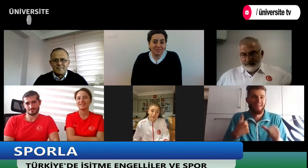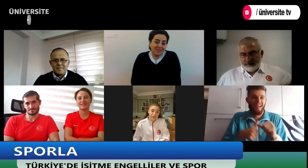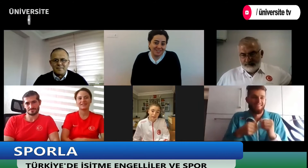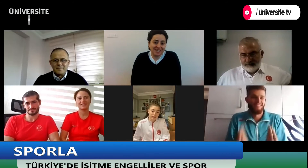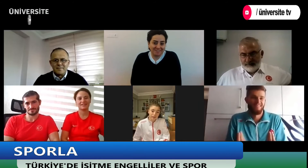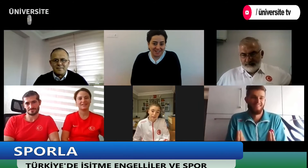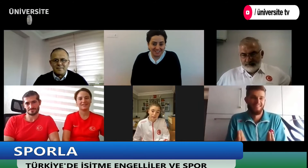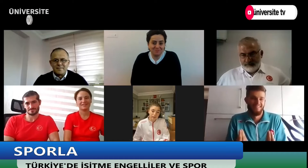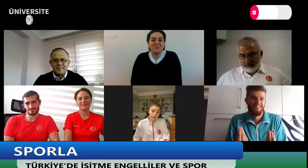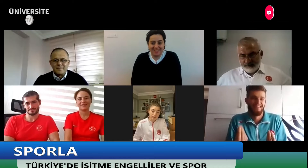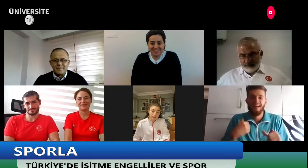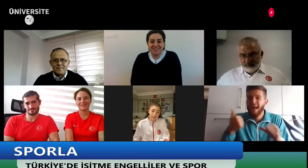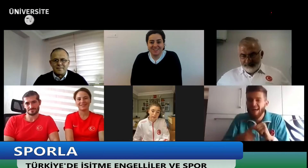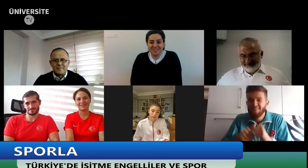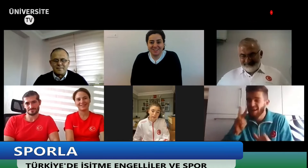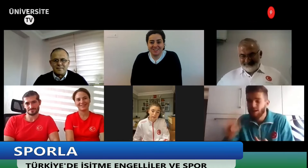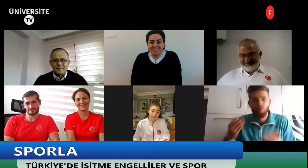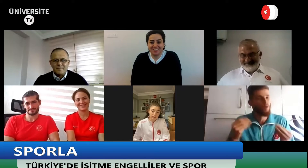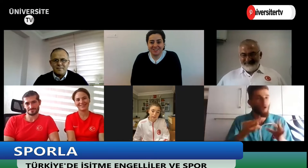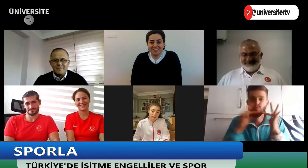devam ediyorum ve daha yeni evlendim.